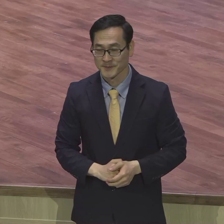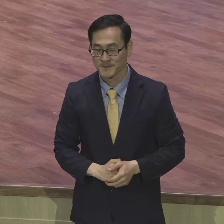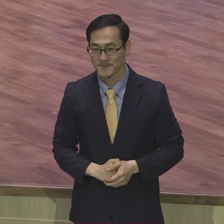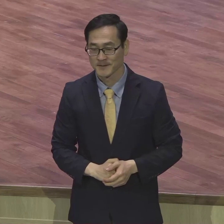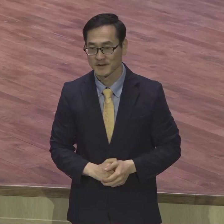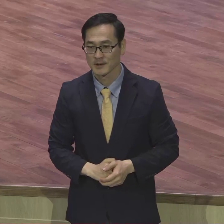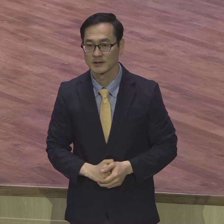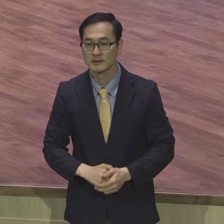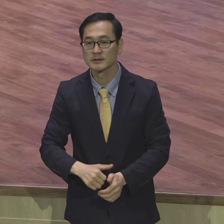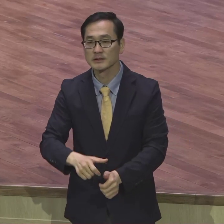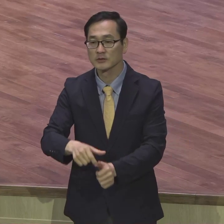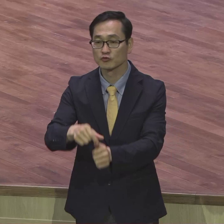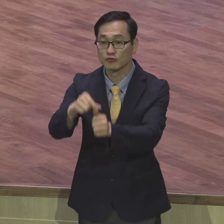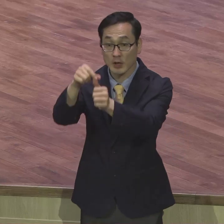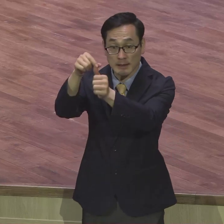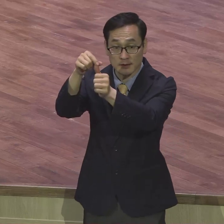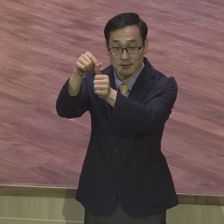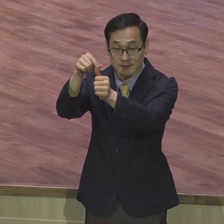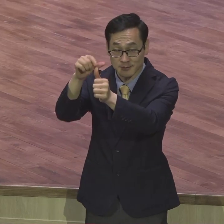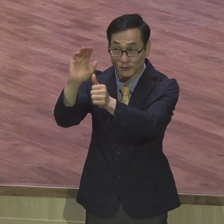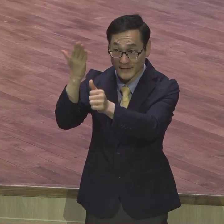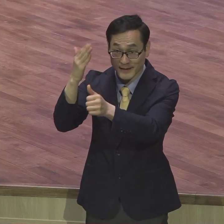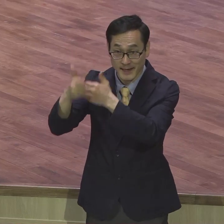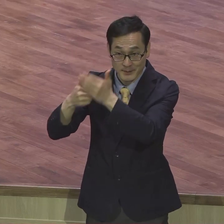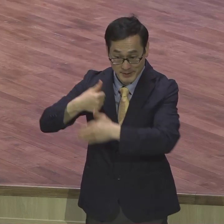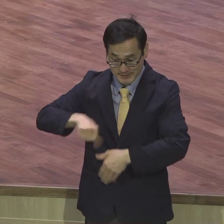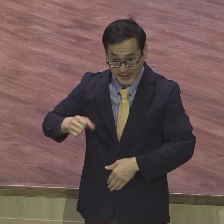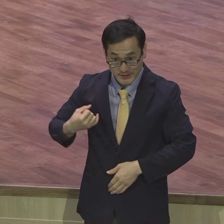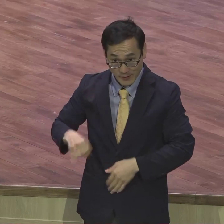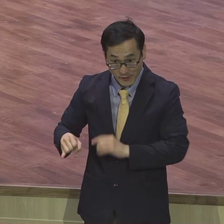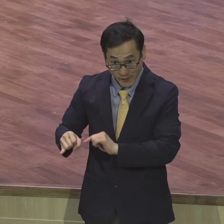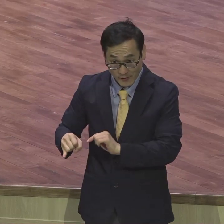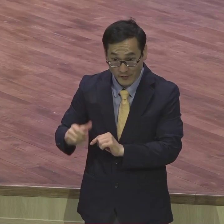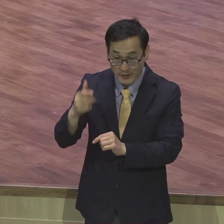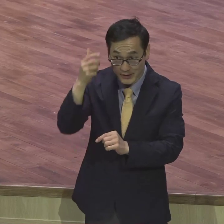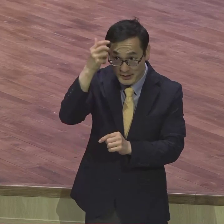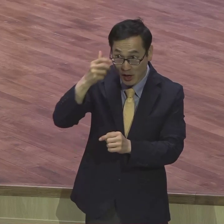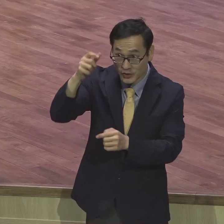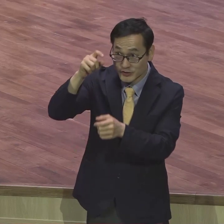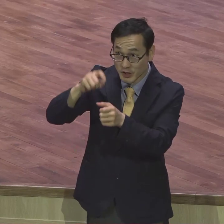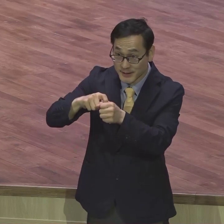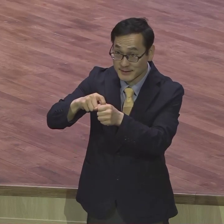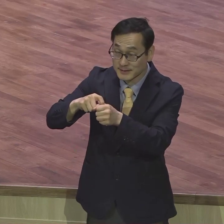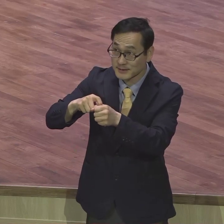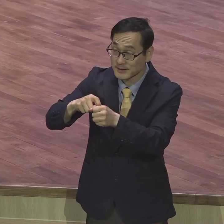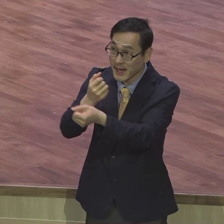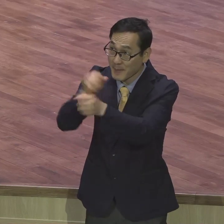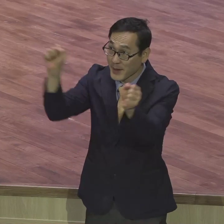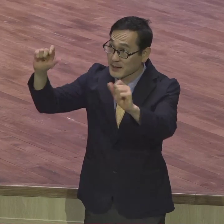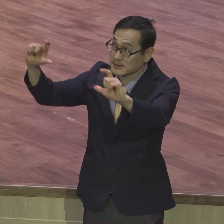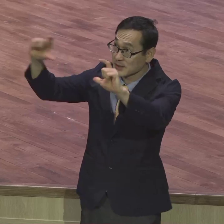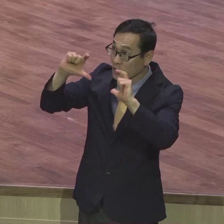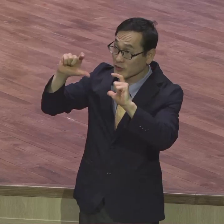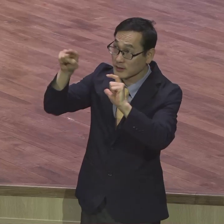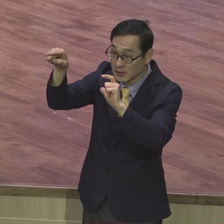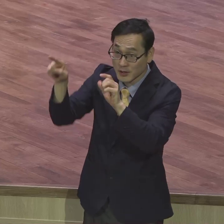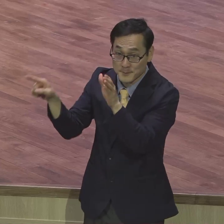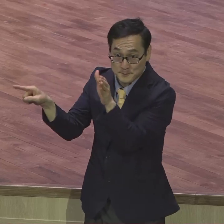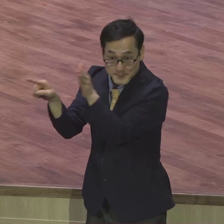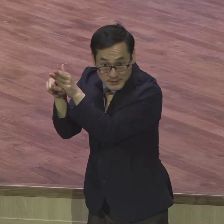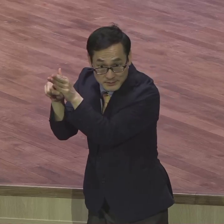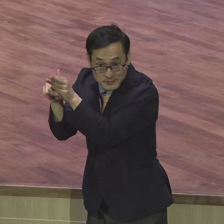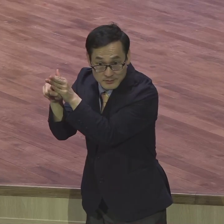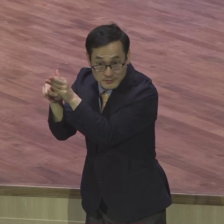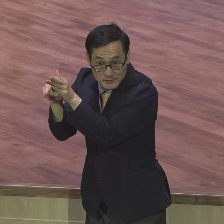구원받은 하나님의 자녀가 이 영적 해방 선언을 제대로 믿느냐 믿지 않느냐에 따라서